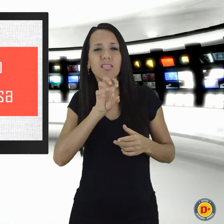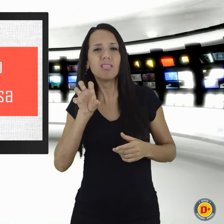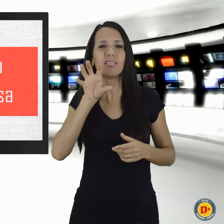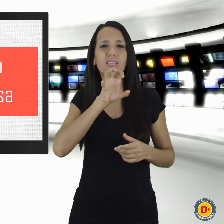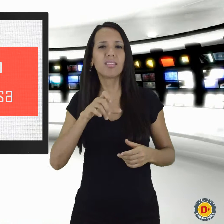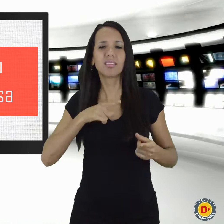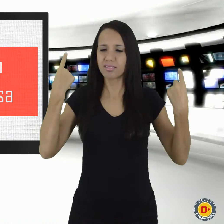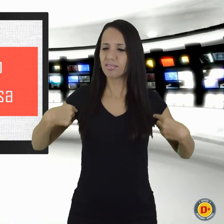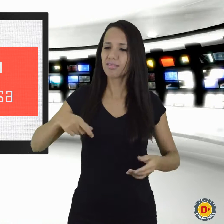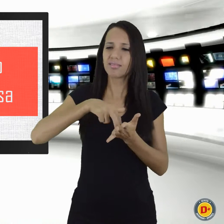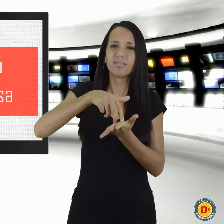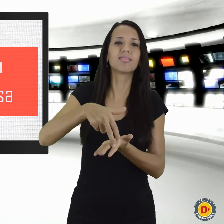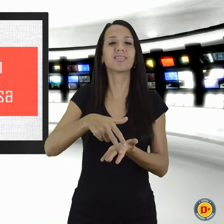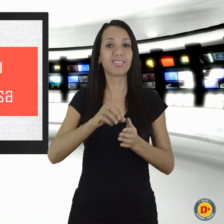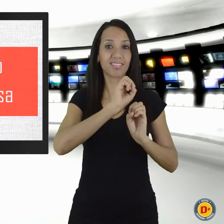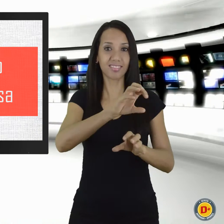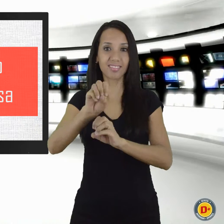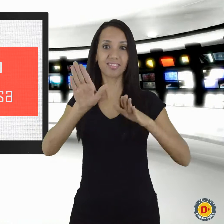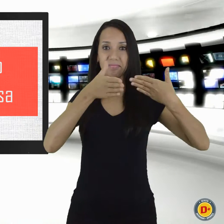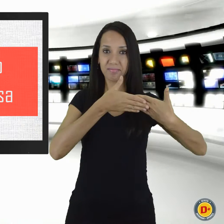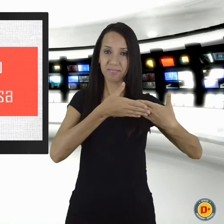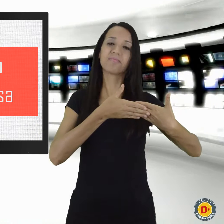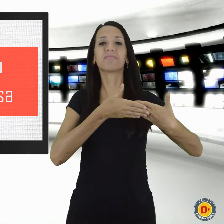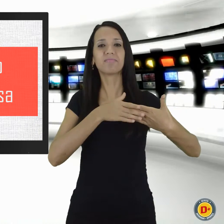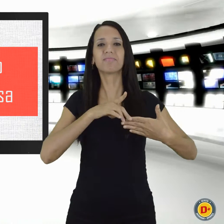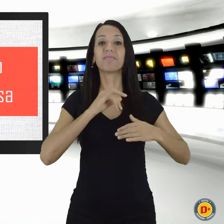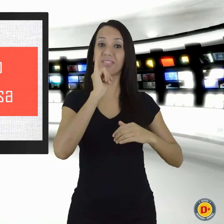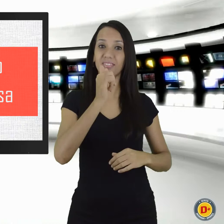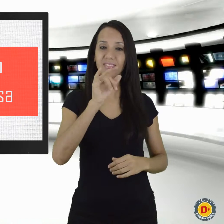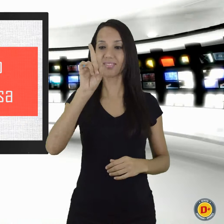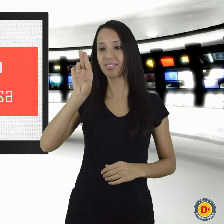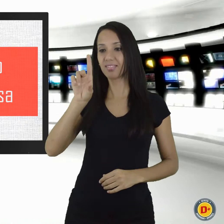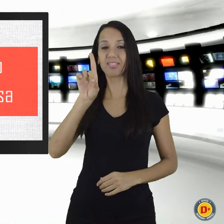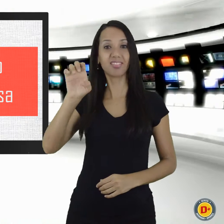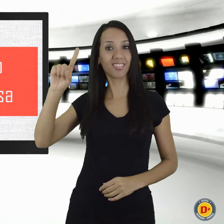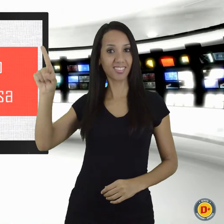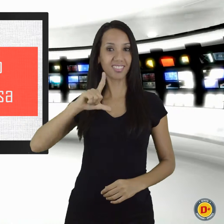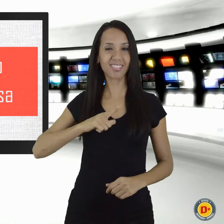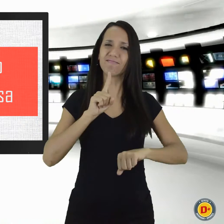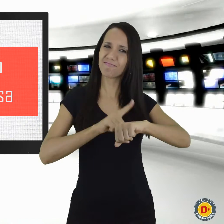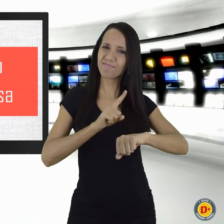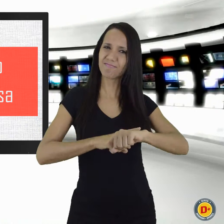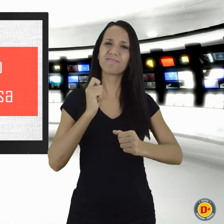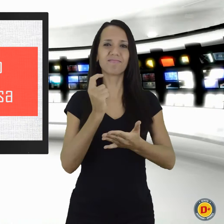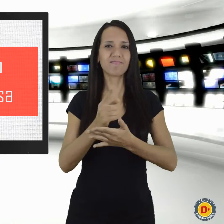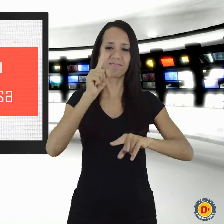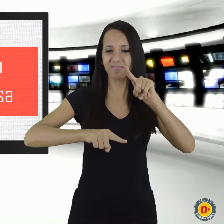aulas em conservatórios. Conta Dudé. Com o tempo, o músico comprou os equipamentos necessários para dar aula em